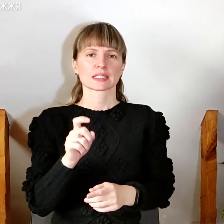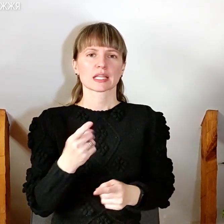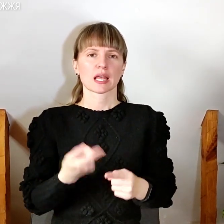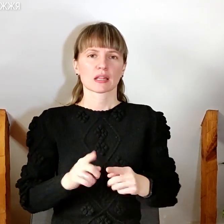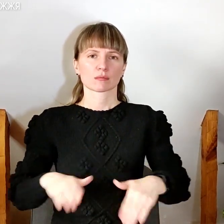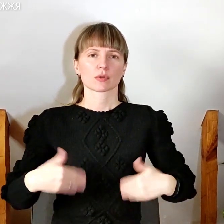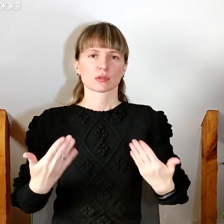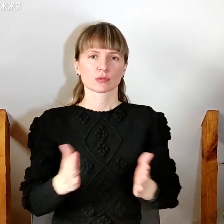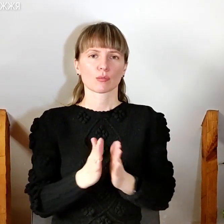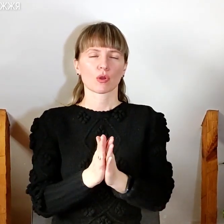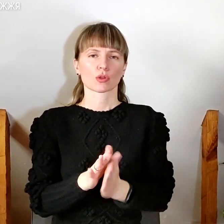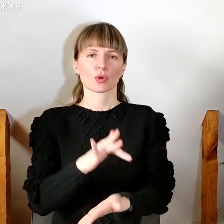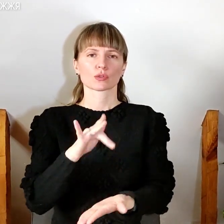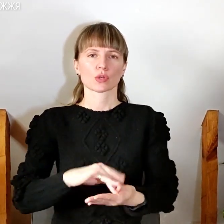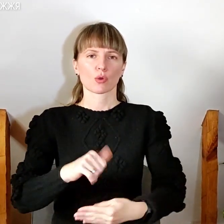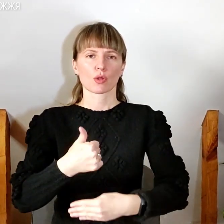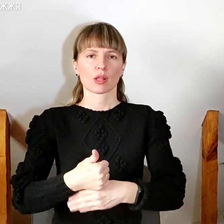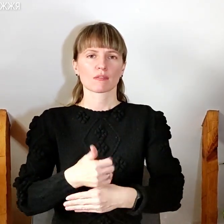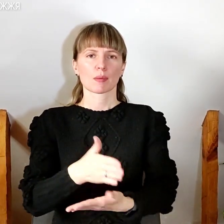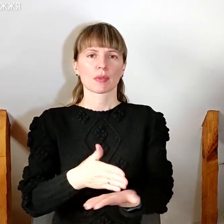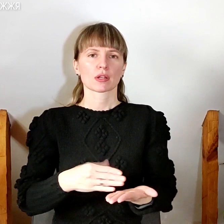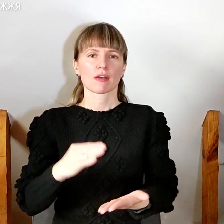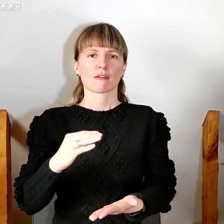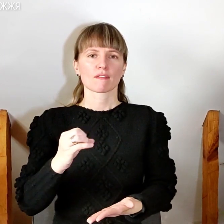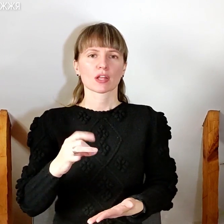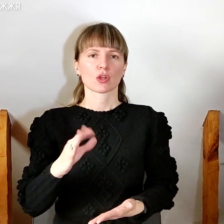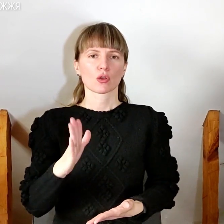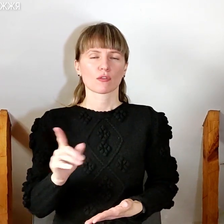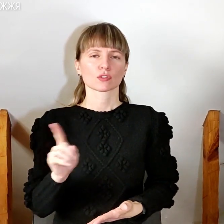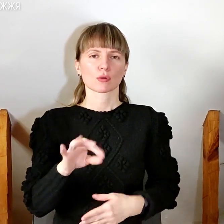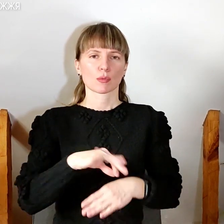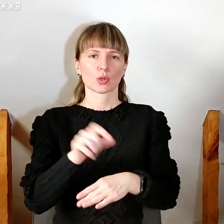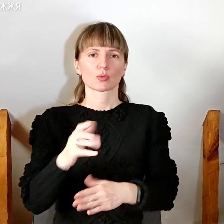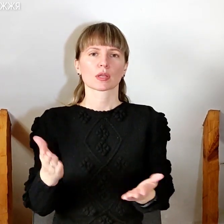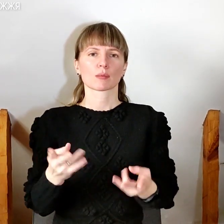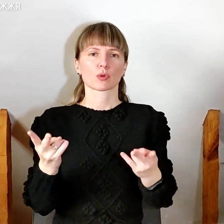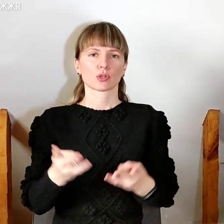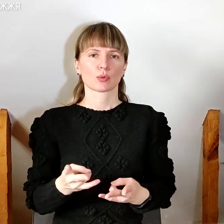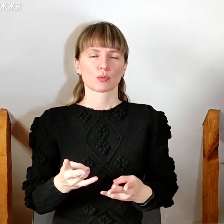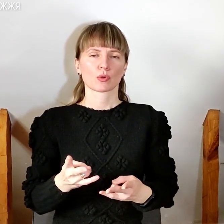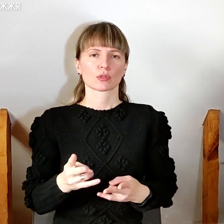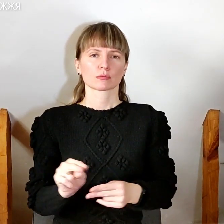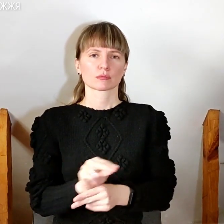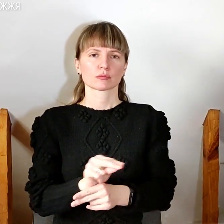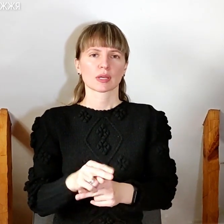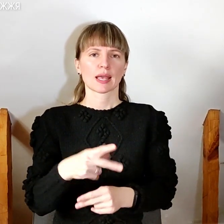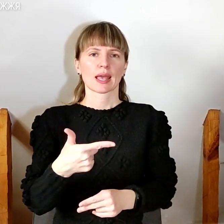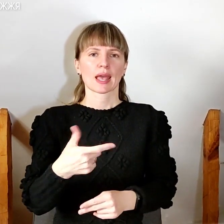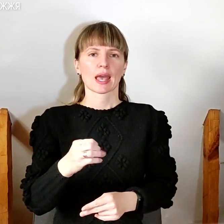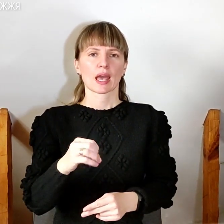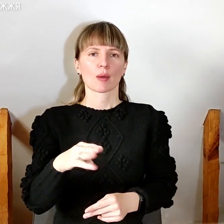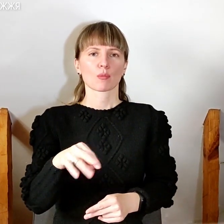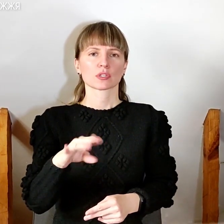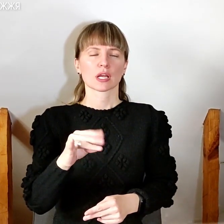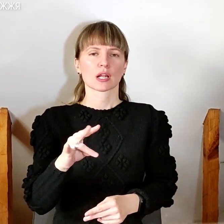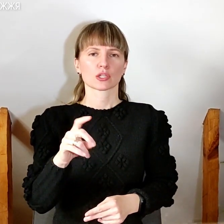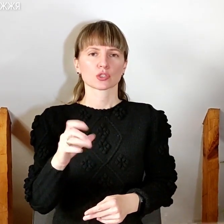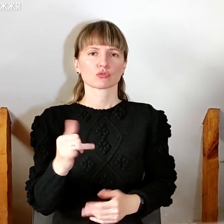власне, з проханням міський голова Мелітополя Іван Федоров про те, що пацієнти, які потребують процедури гемодіалізу, нині занепокоєні, чи зможуть